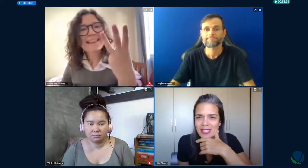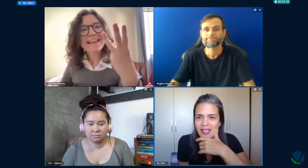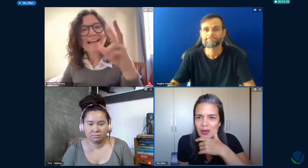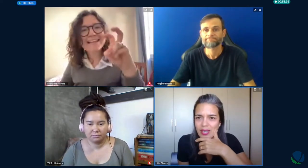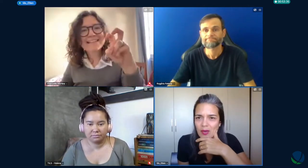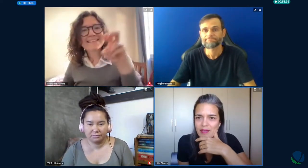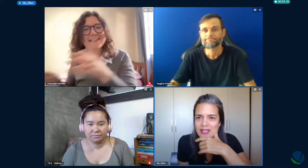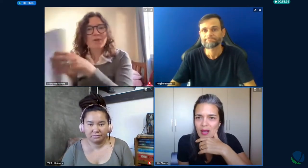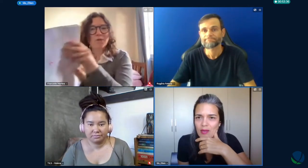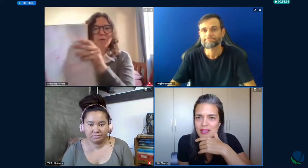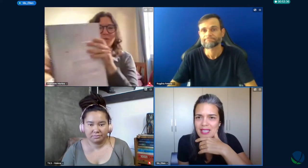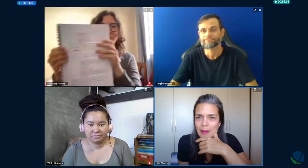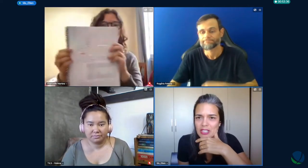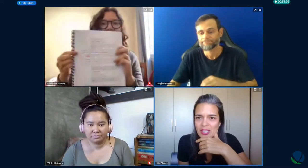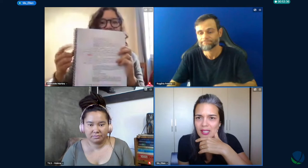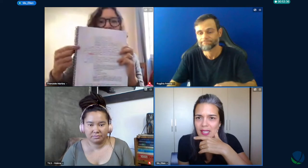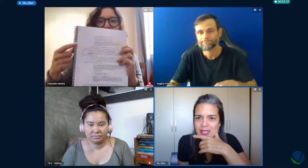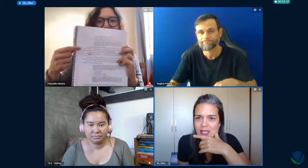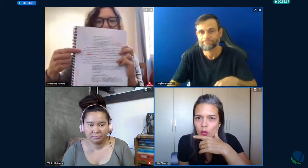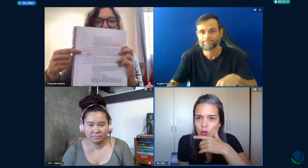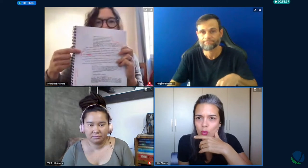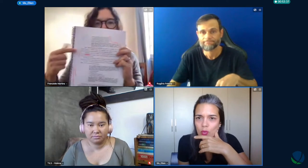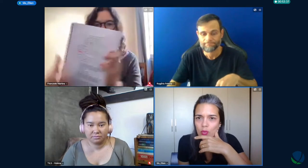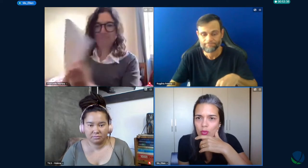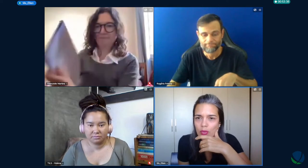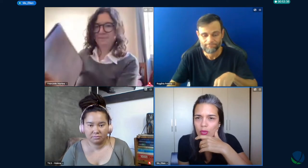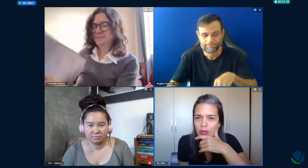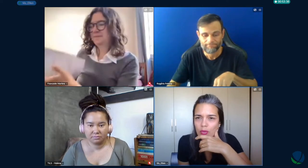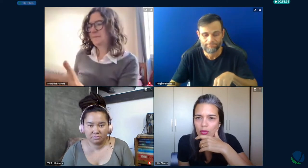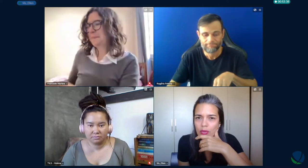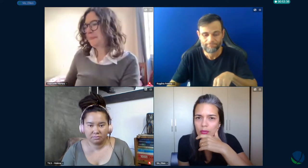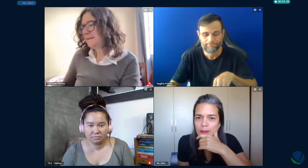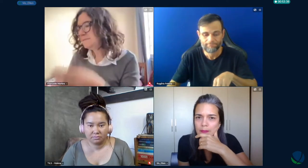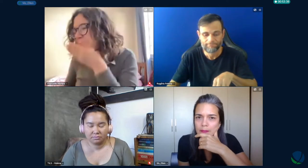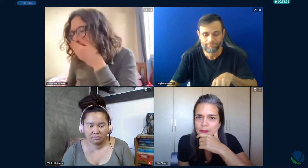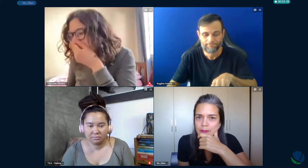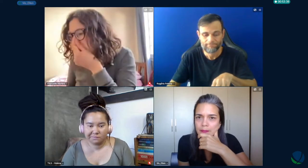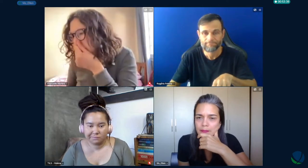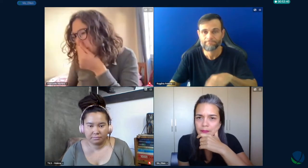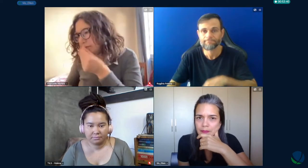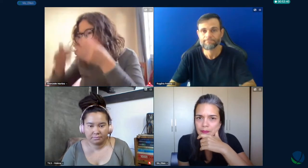Ah, tem uma coisa aqui que eu queria conversar com você, na página 35.